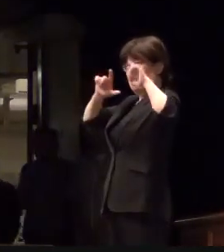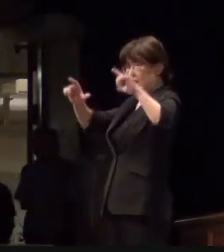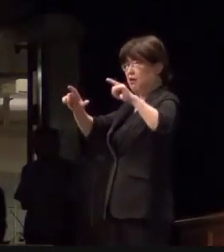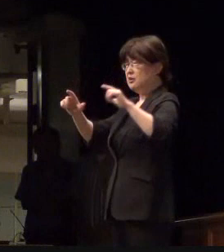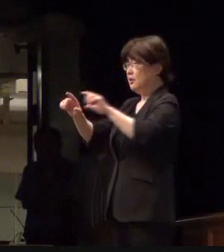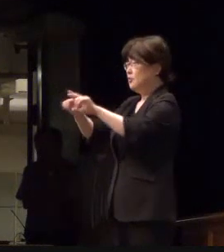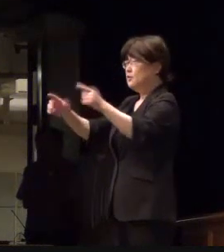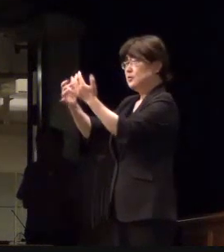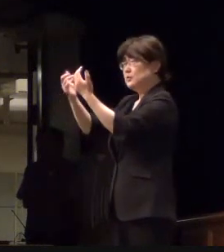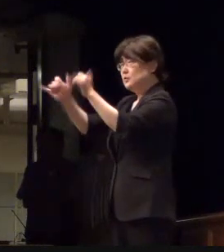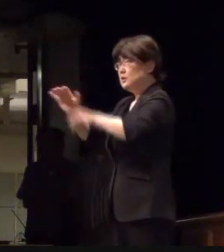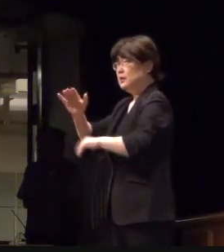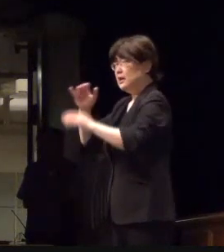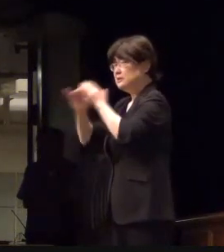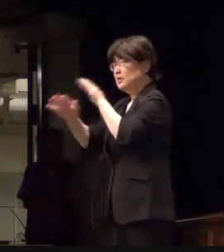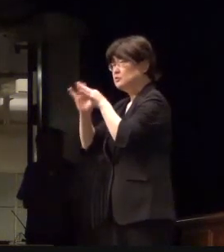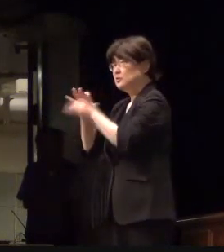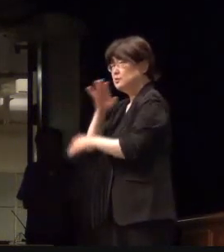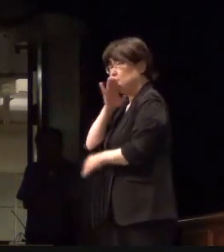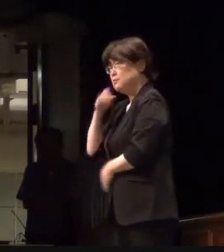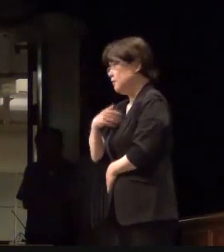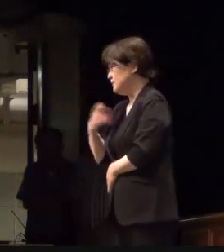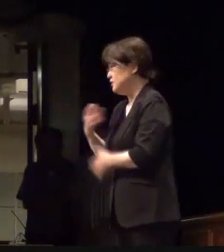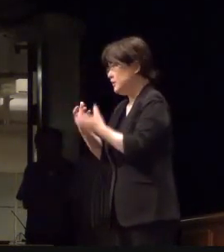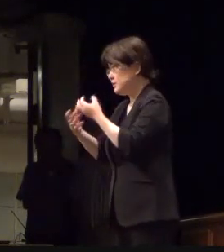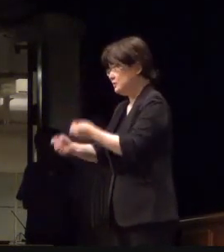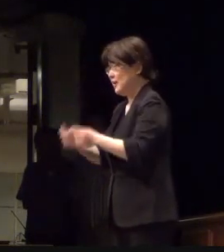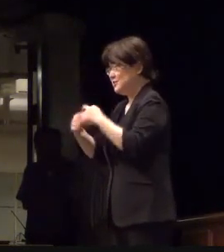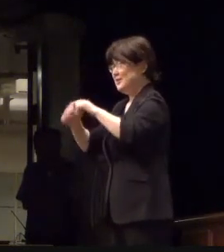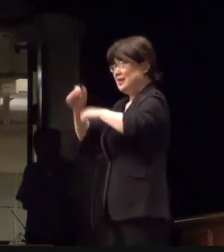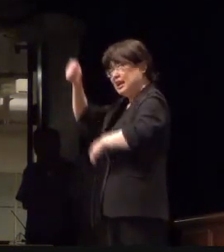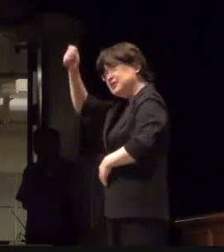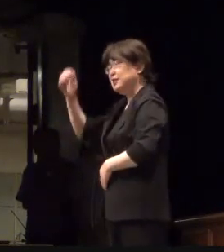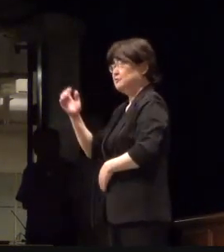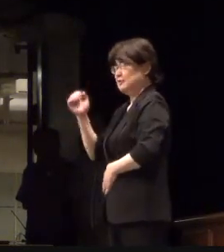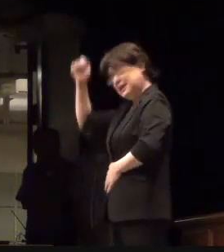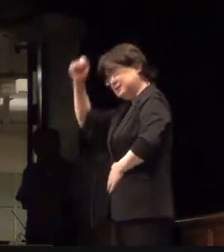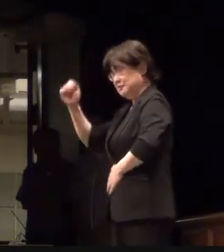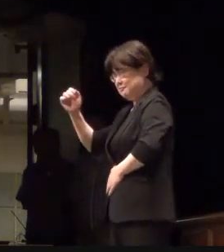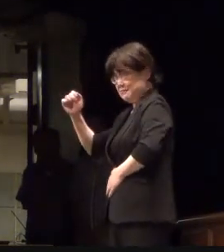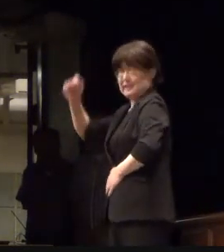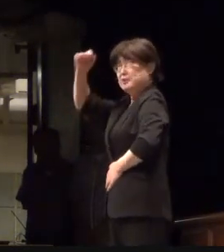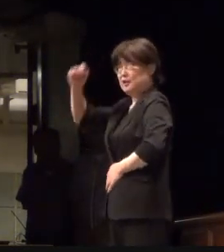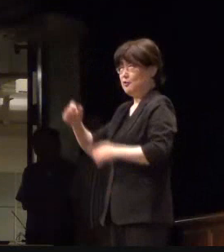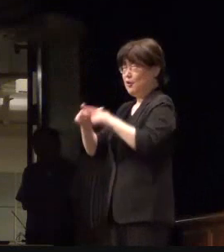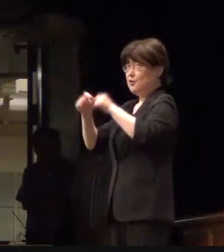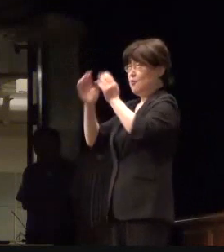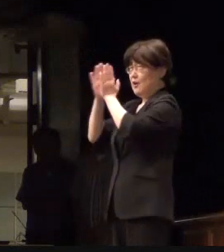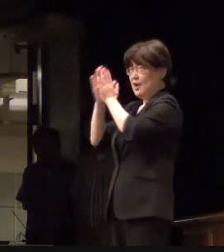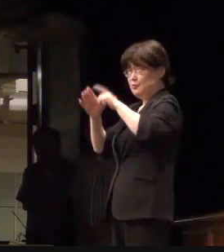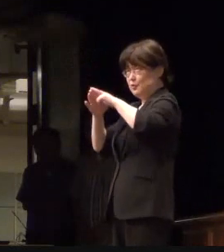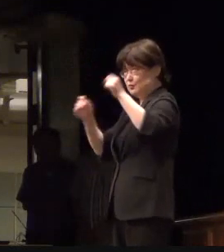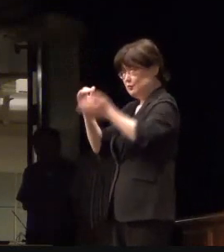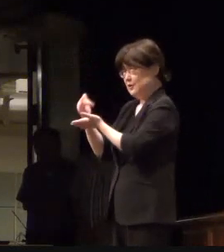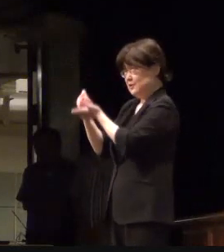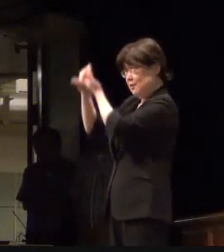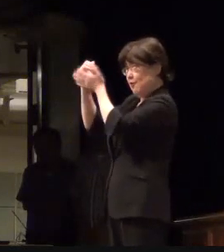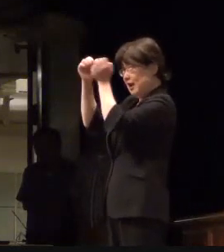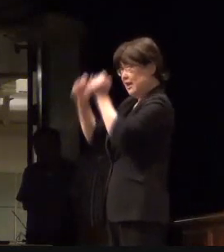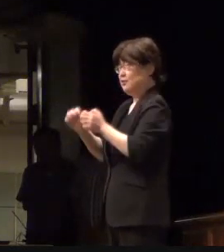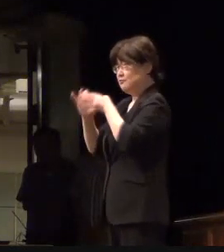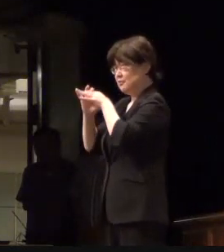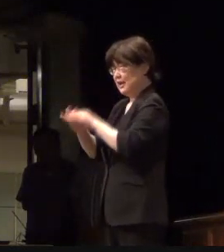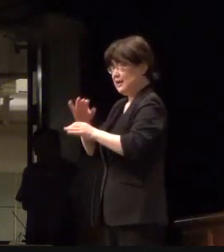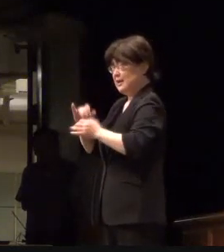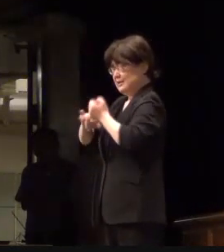を聞かされませんでした。いつも勝っている、戦争で勝っている聞かされて、日本は神国だ、天皇陛下がいるから絶対